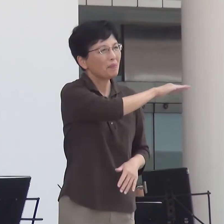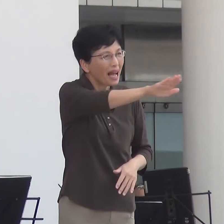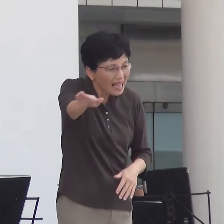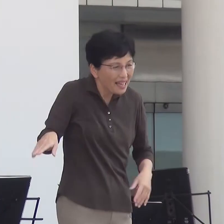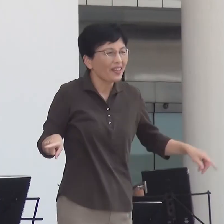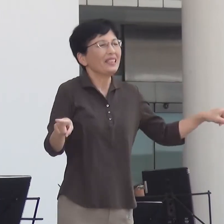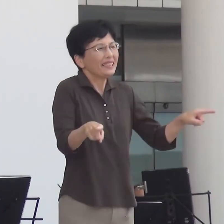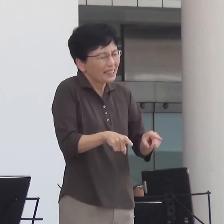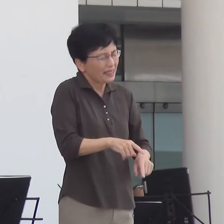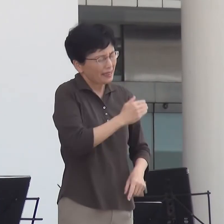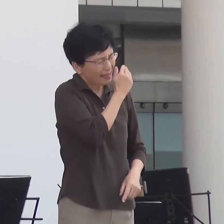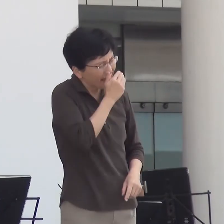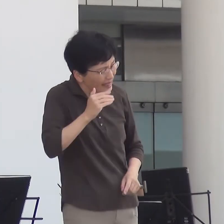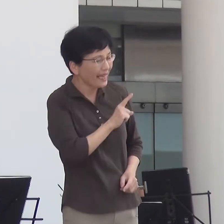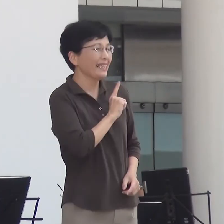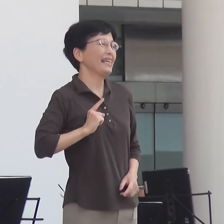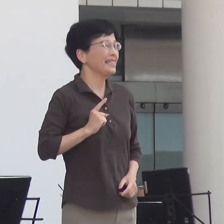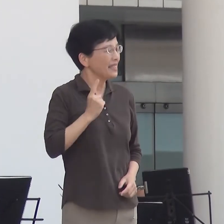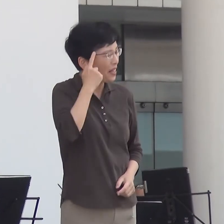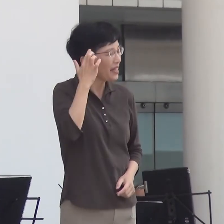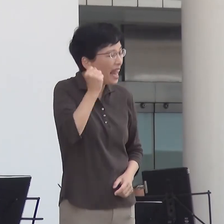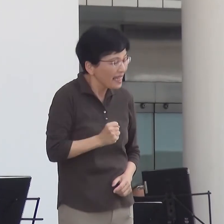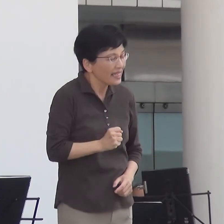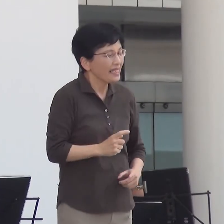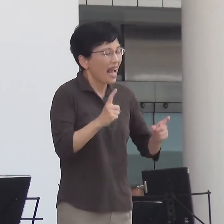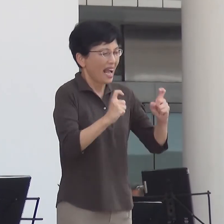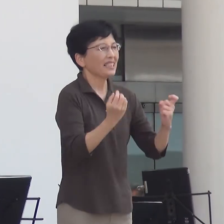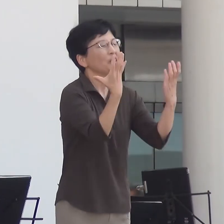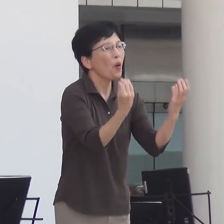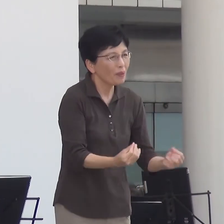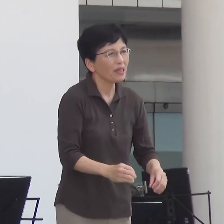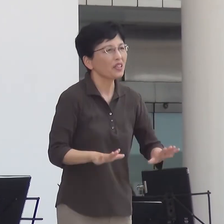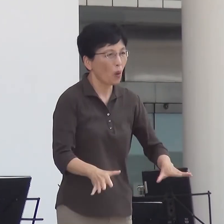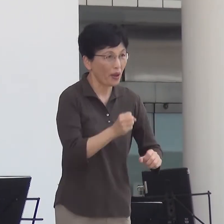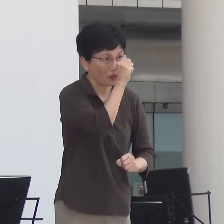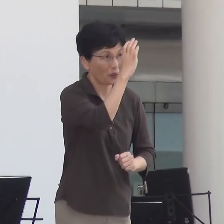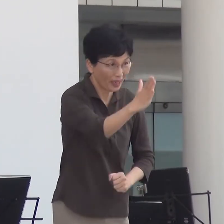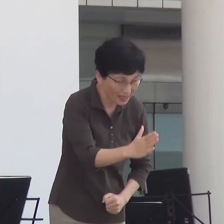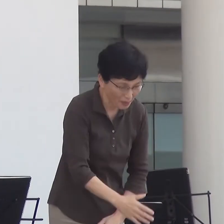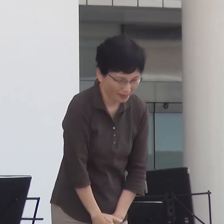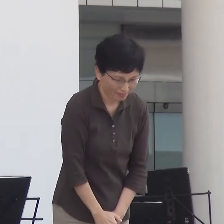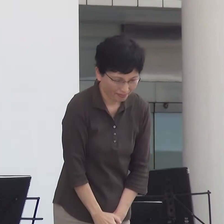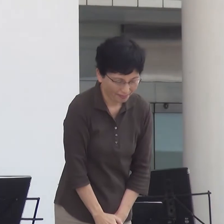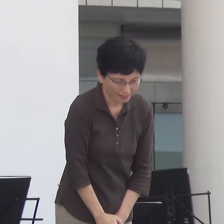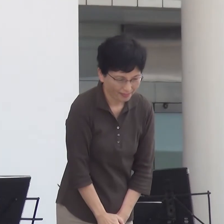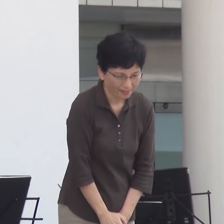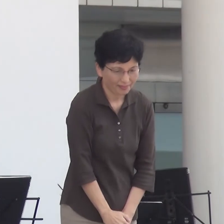共に素敵な一日になることを記念いたしまして挨拶とさせていただきます。今日よろしくお願いします。